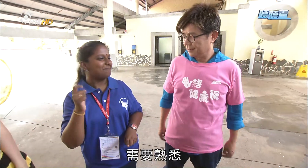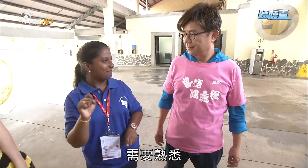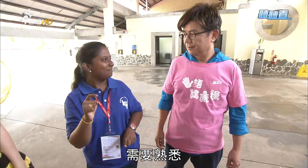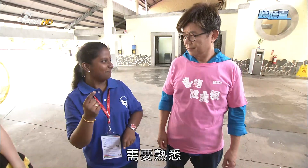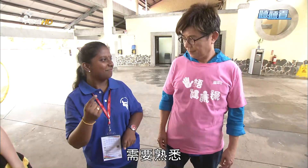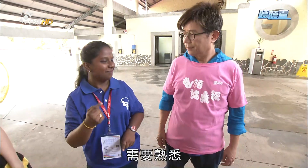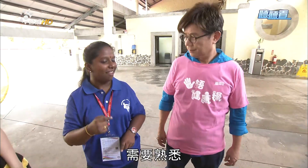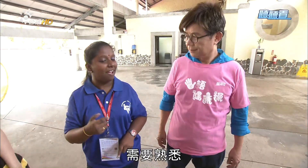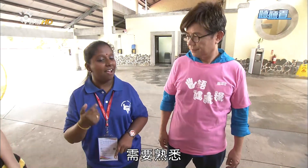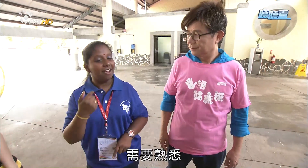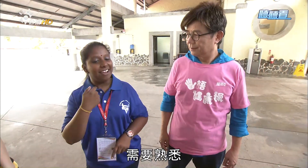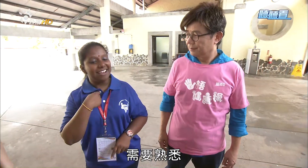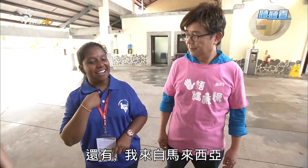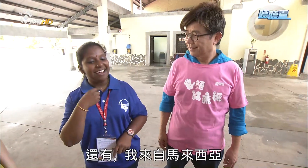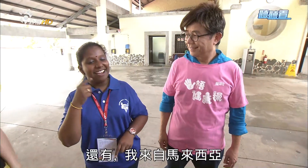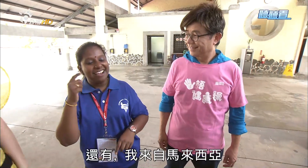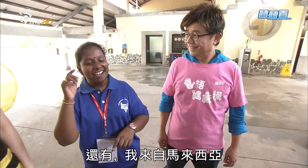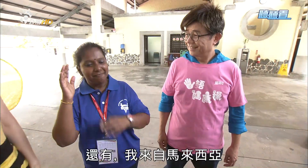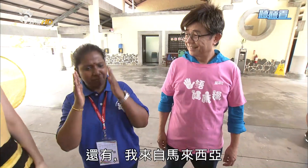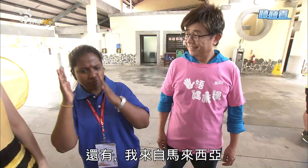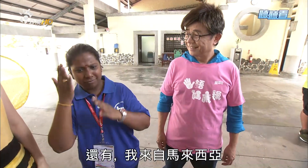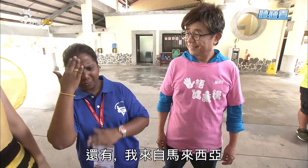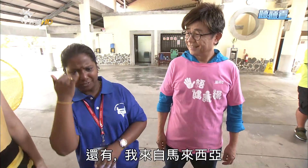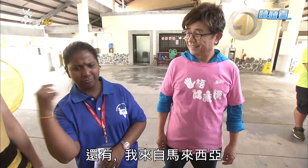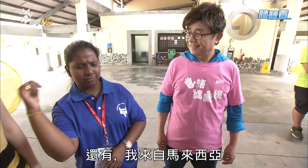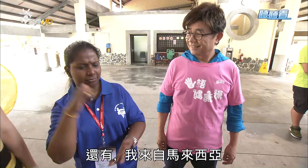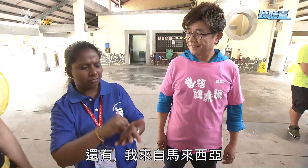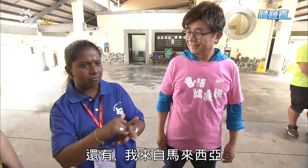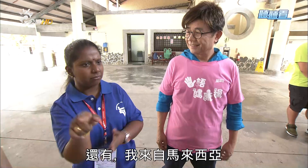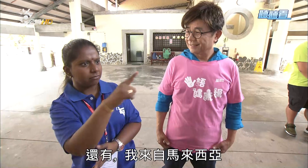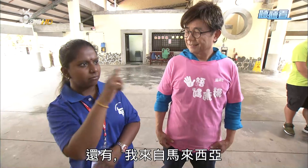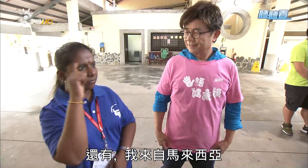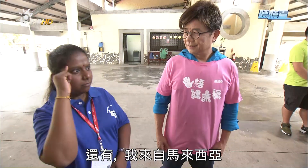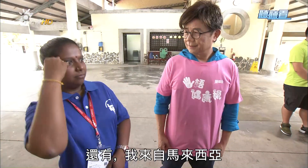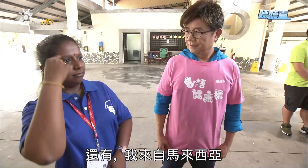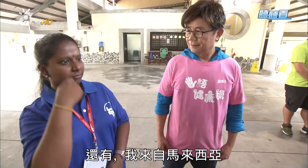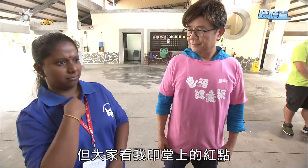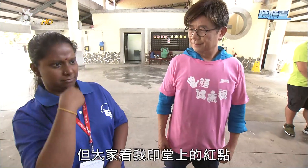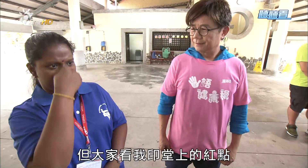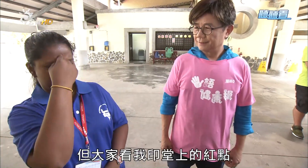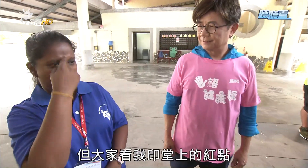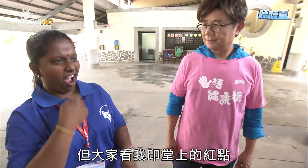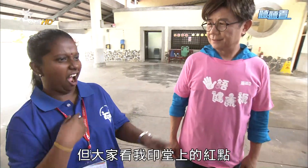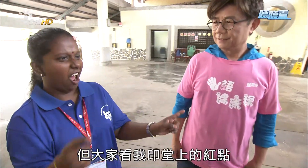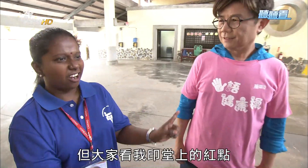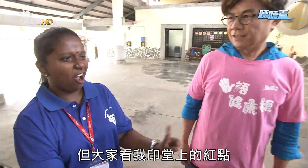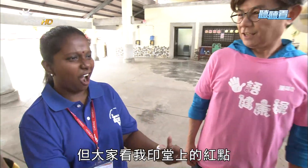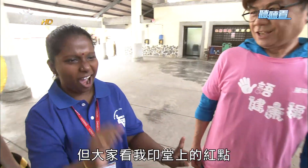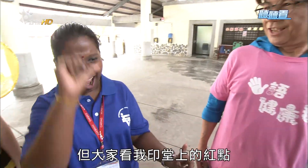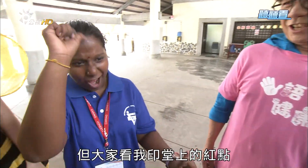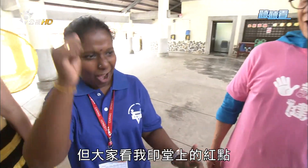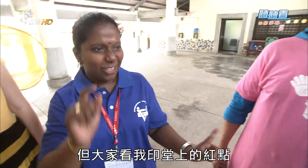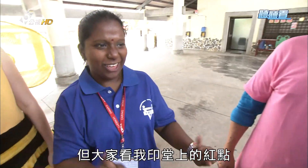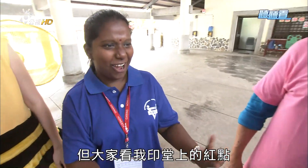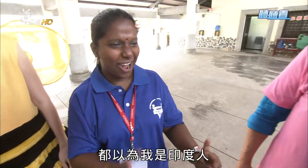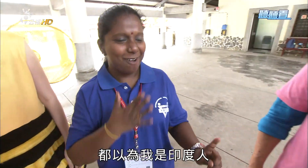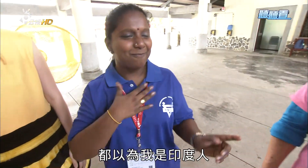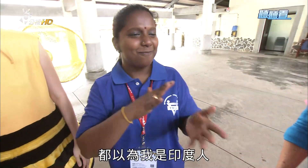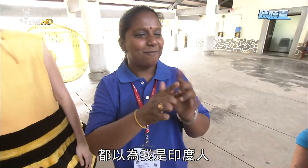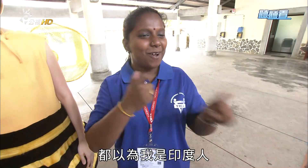悉。还有，我来自马来西亚，但大家看我印堂上的红点，都以为我是印